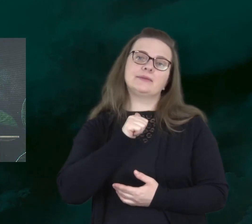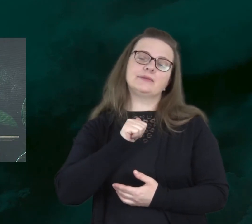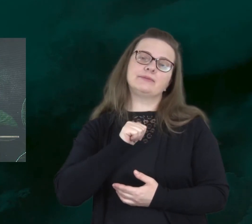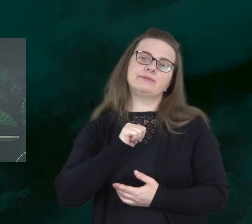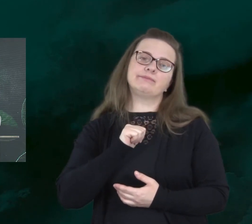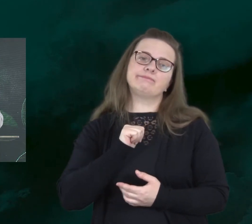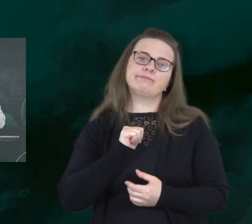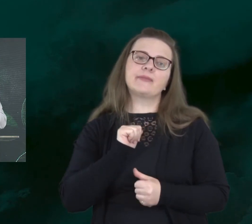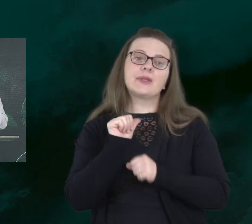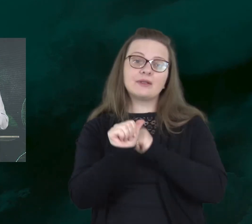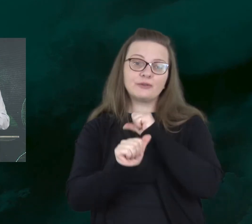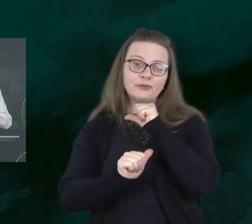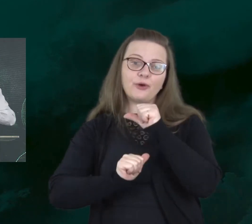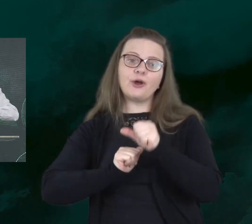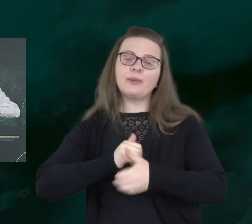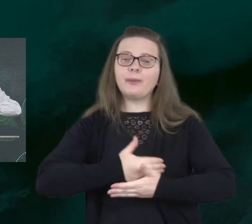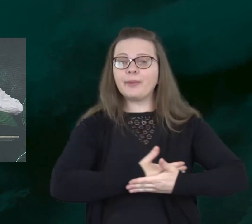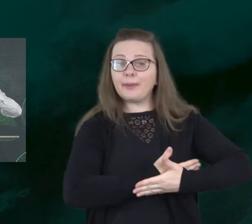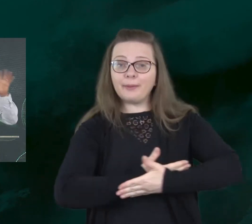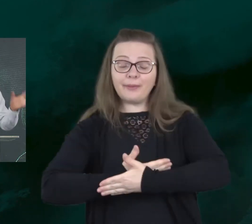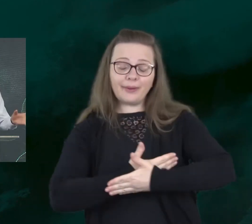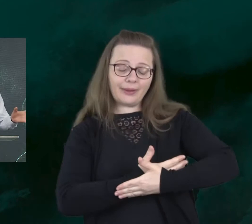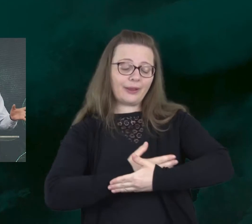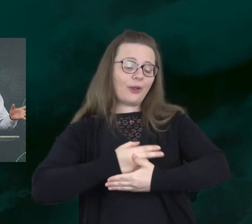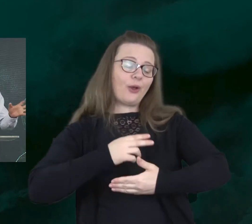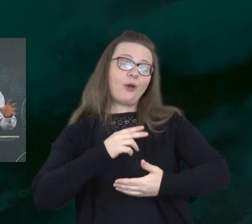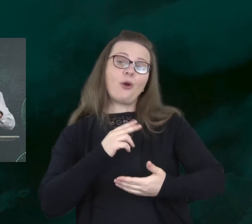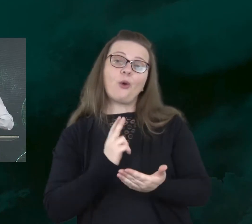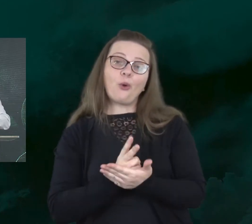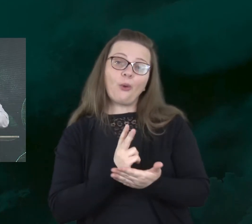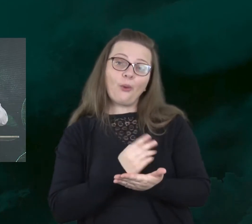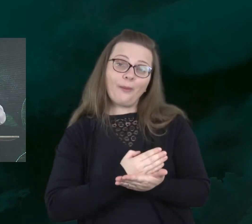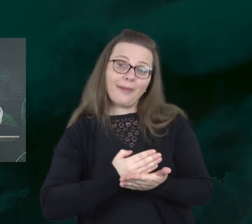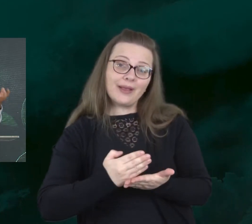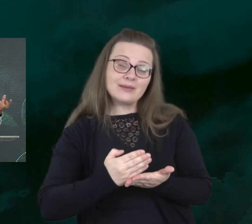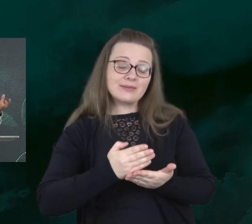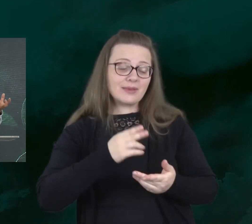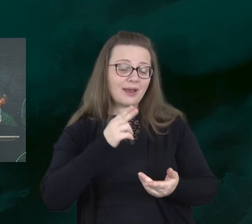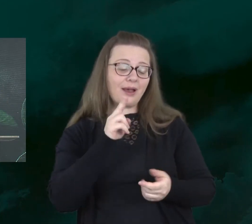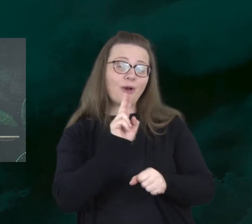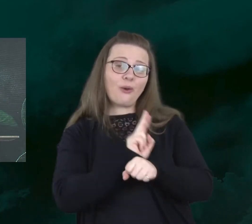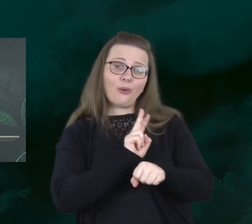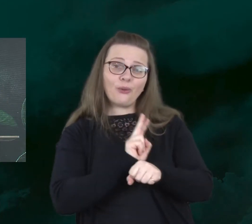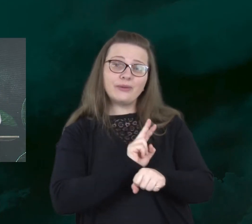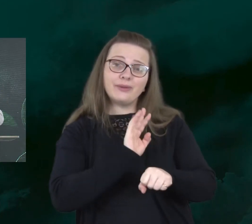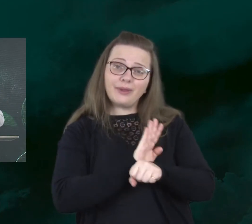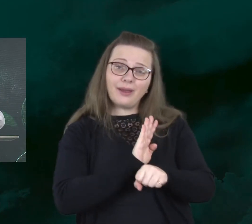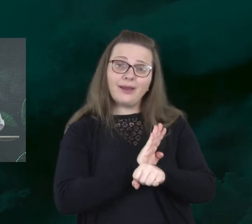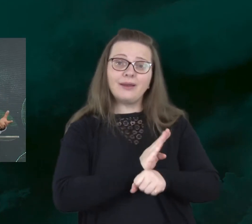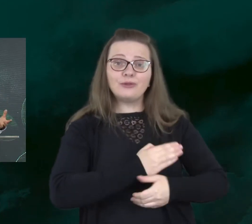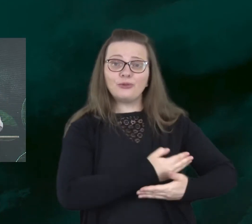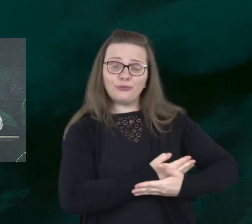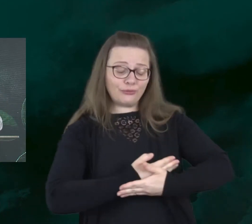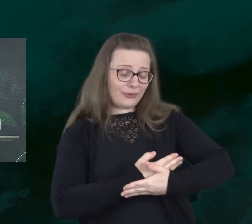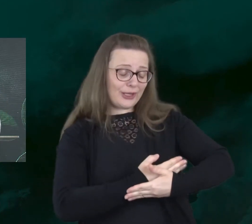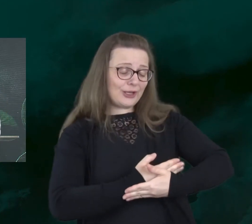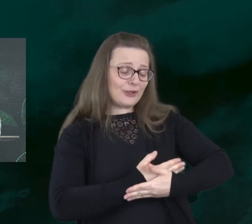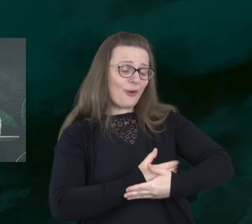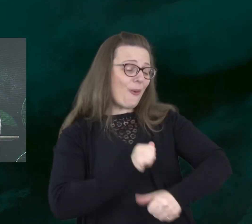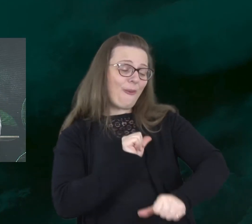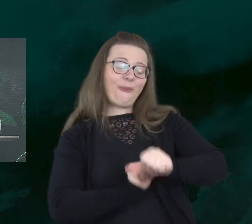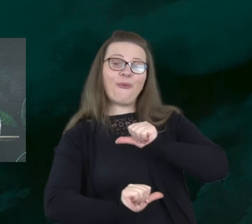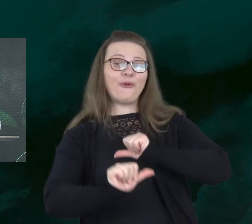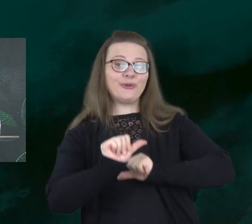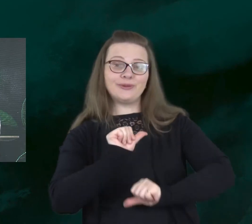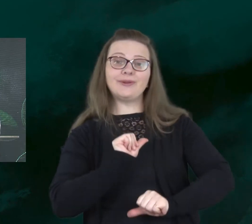o bebê é uma relação misteriosa. Eu não sei de onde vem essa ligação tão forte entre mãe